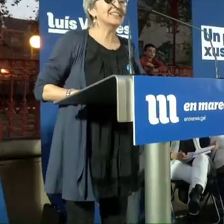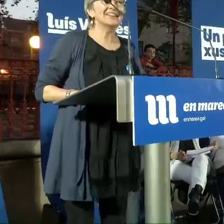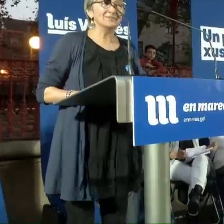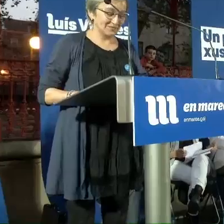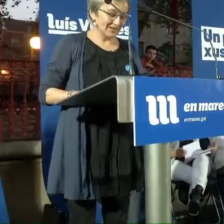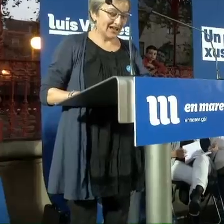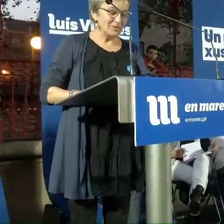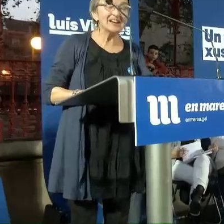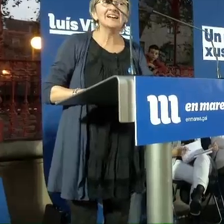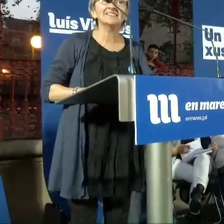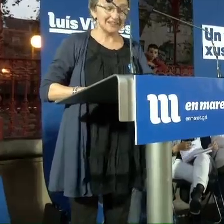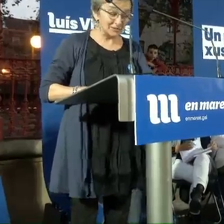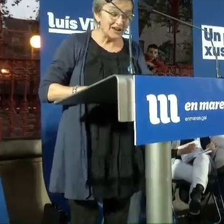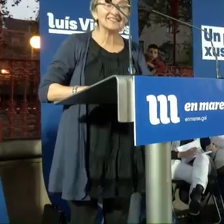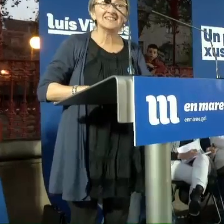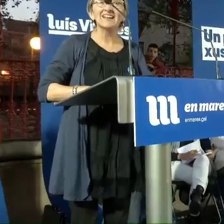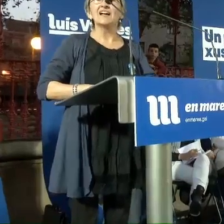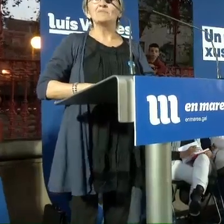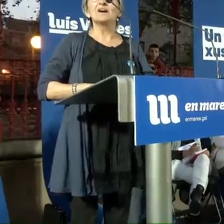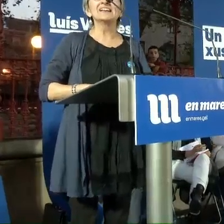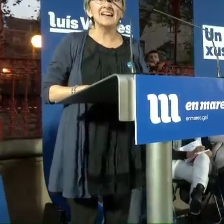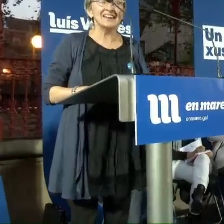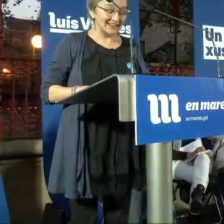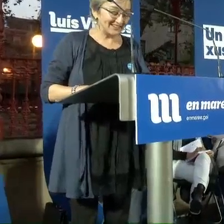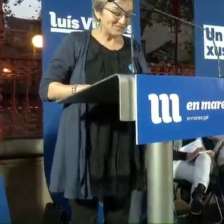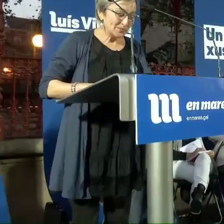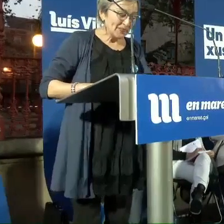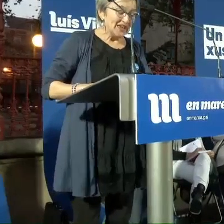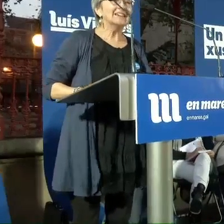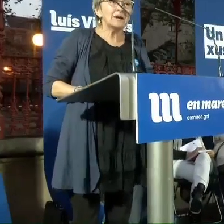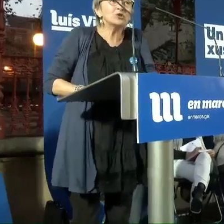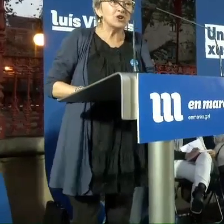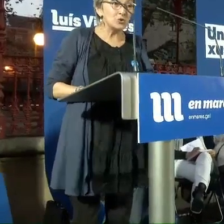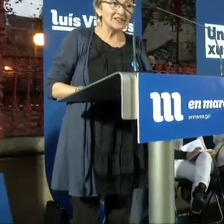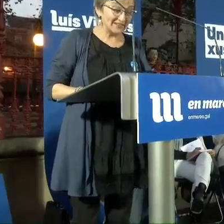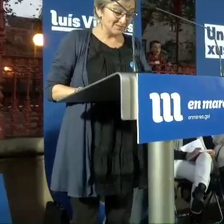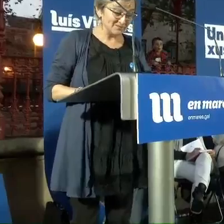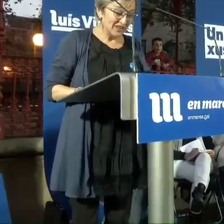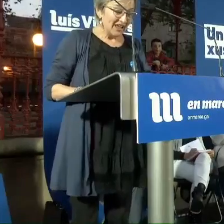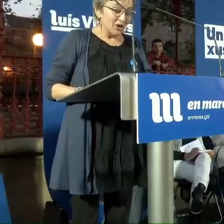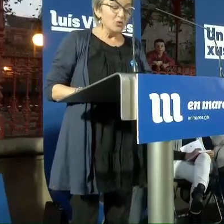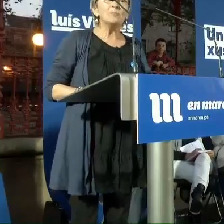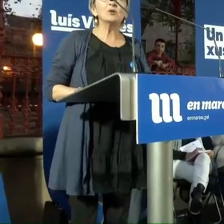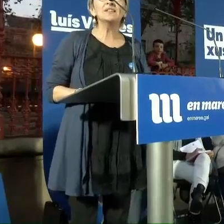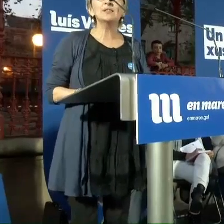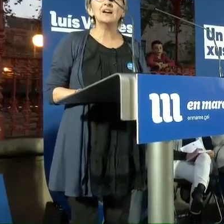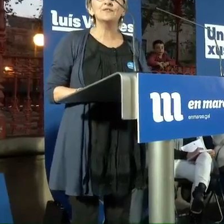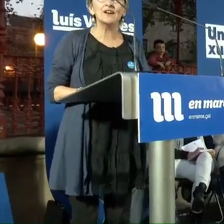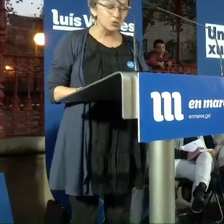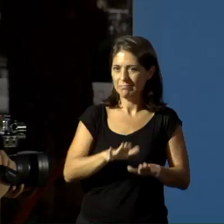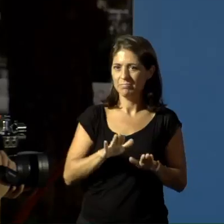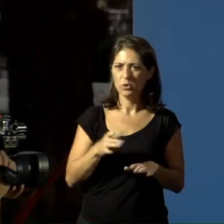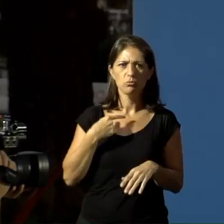Boa tarde, amigas, irmás, mariñeiras. Estamos en Ourense, unha